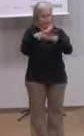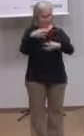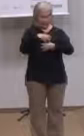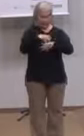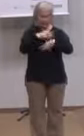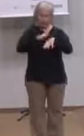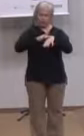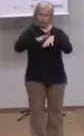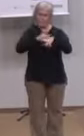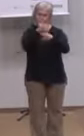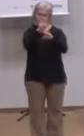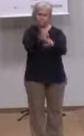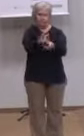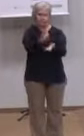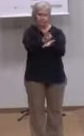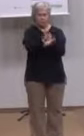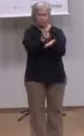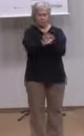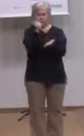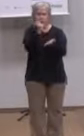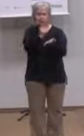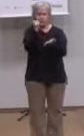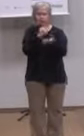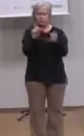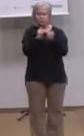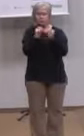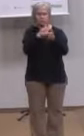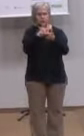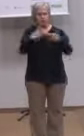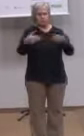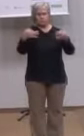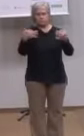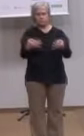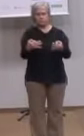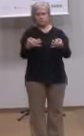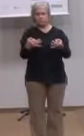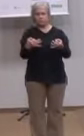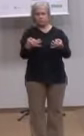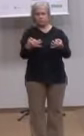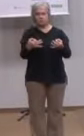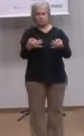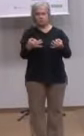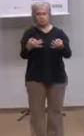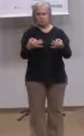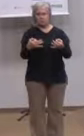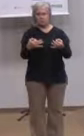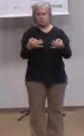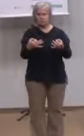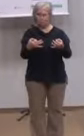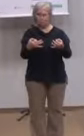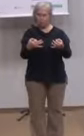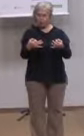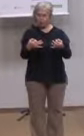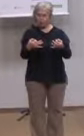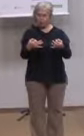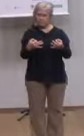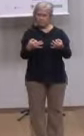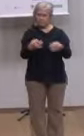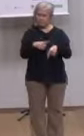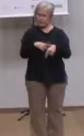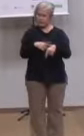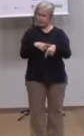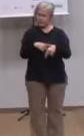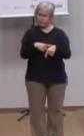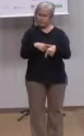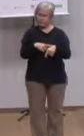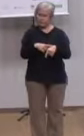com uma enfermidade dessa, para que ações públicas, concretas, de fato, ocorram? Será que vai ser